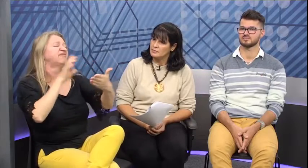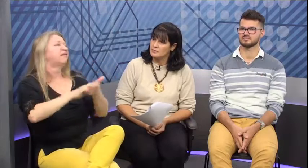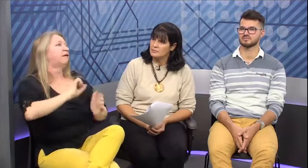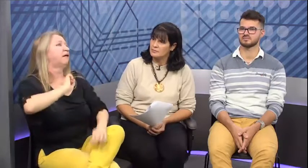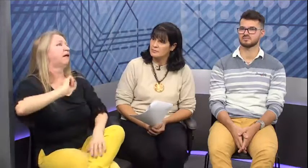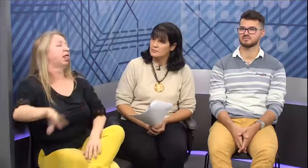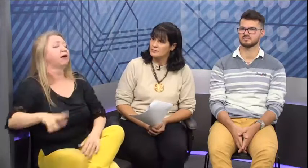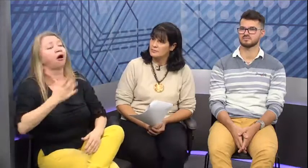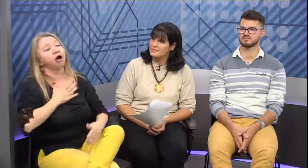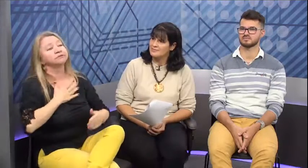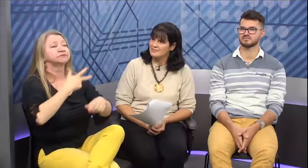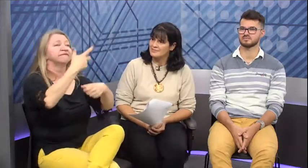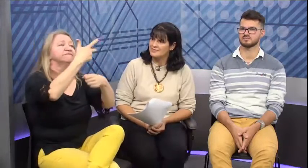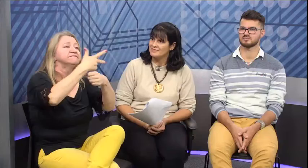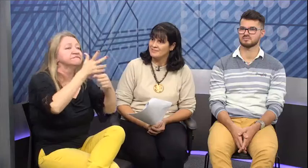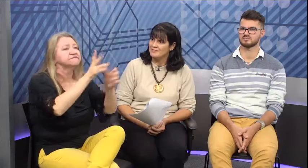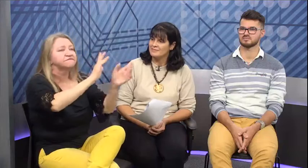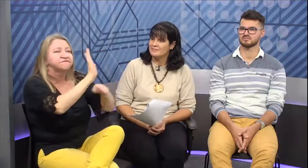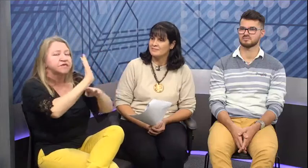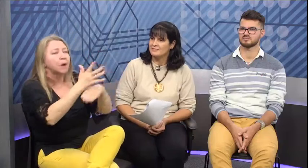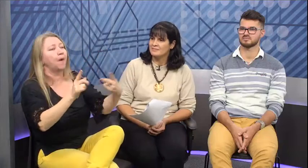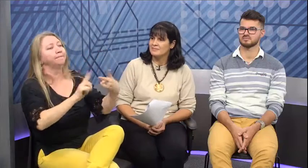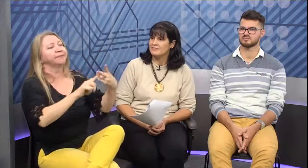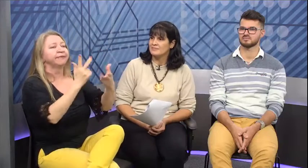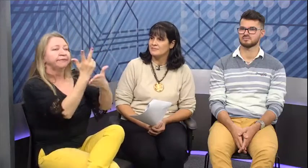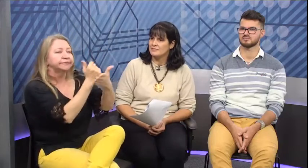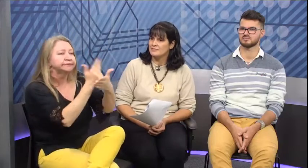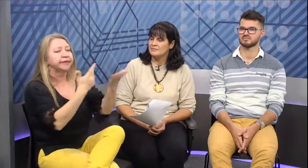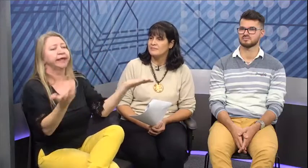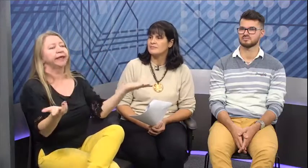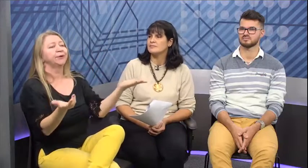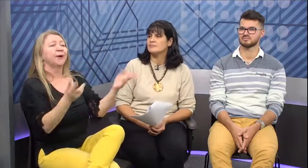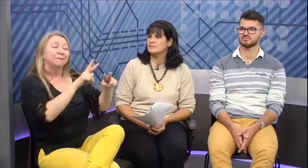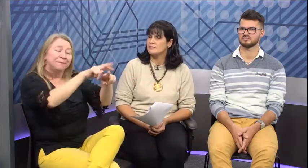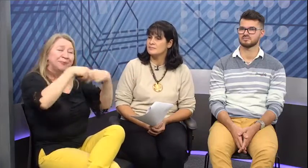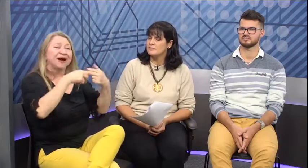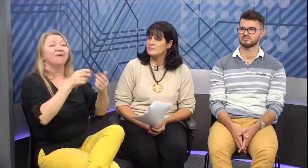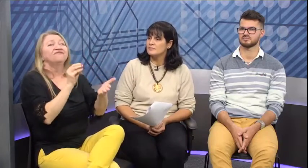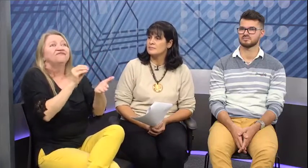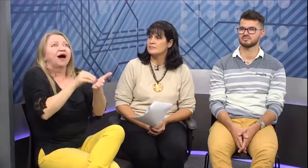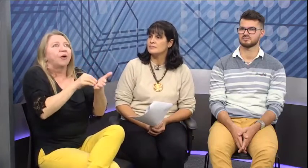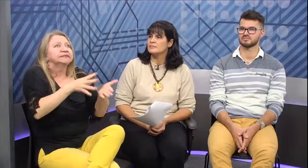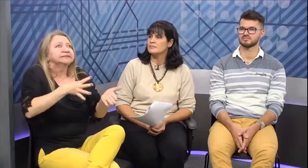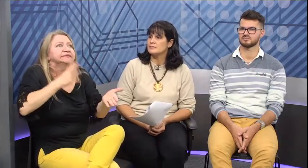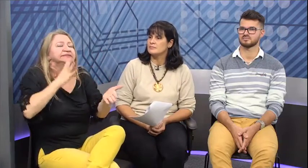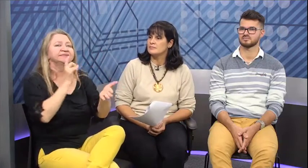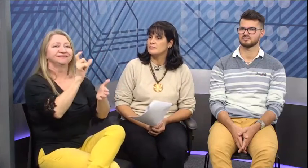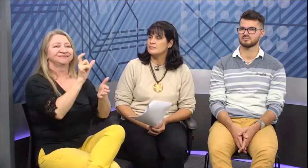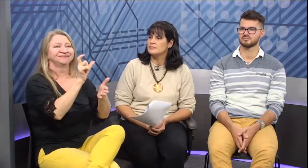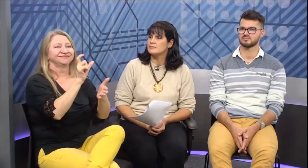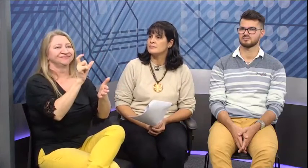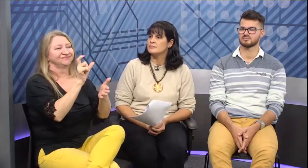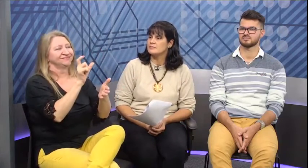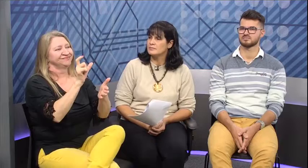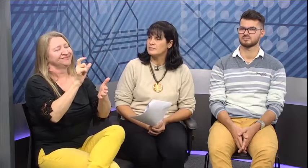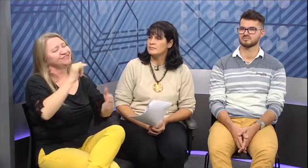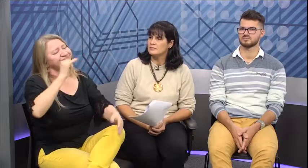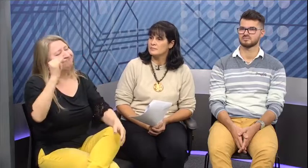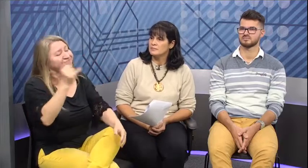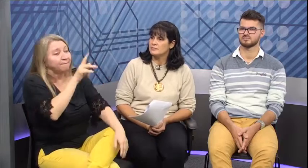da palavra, né? Não buscam o significado, querem assistir filme ou desenhos, mas falta conhecimento,